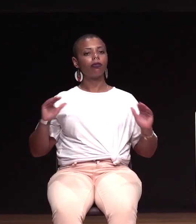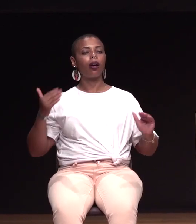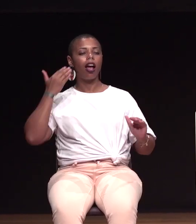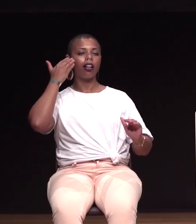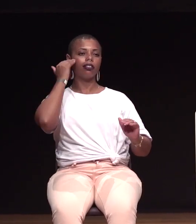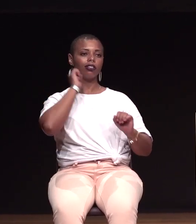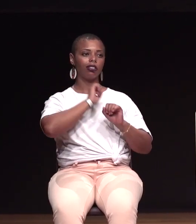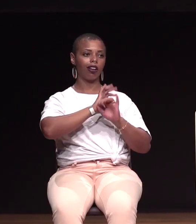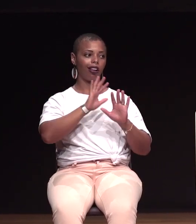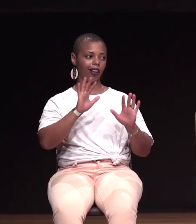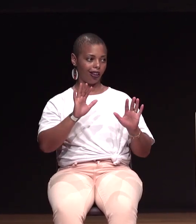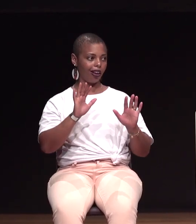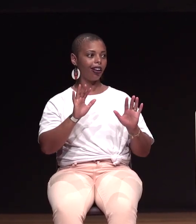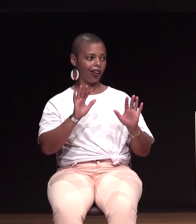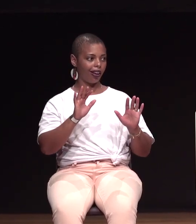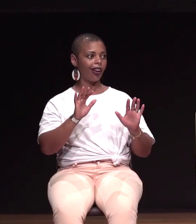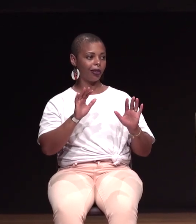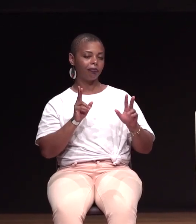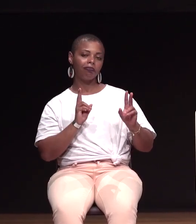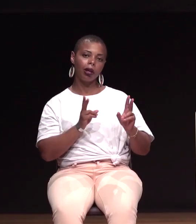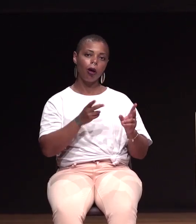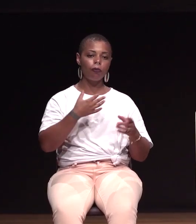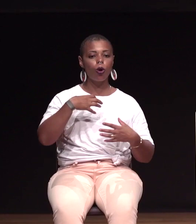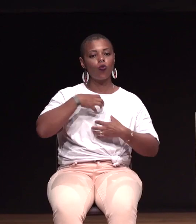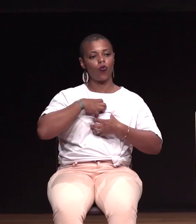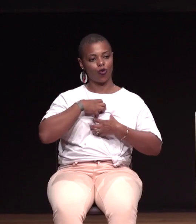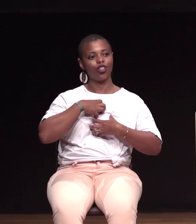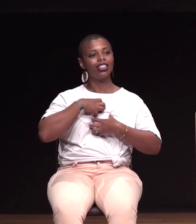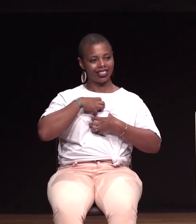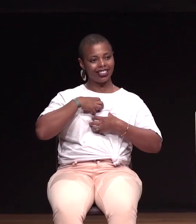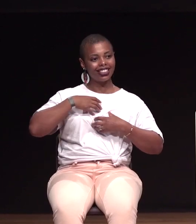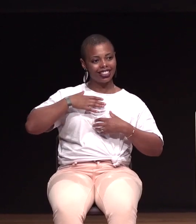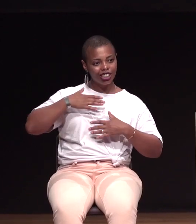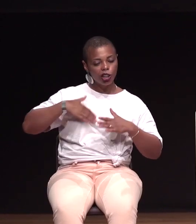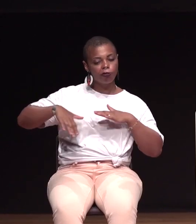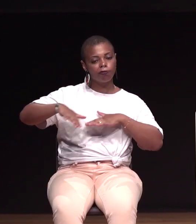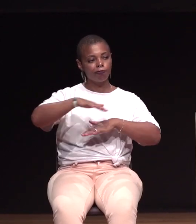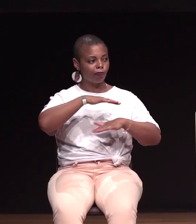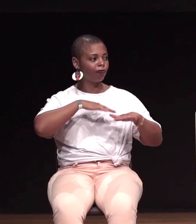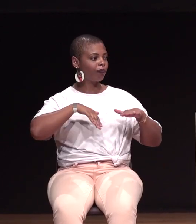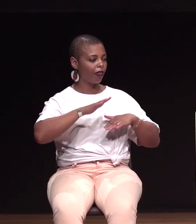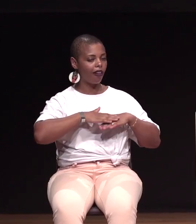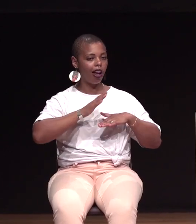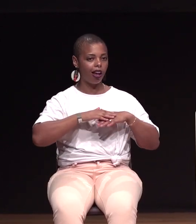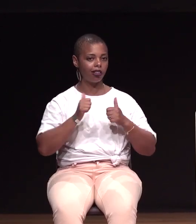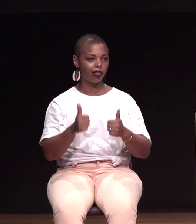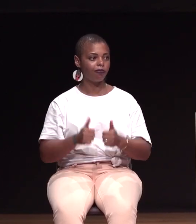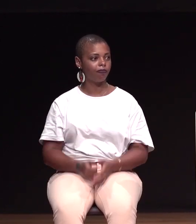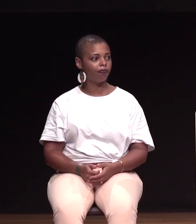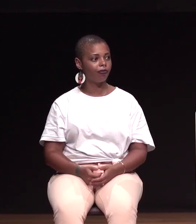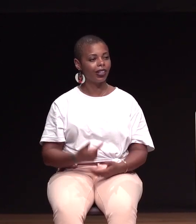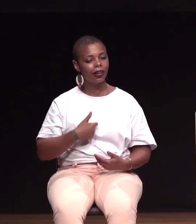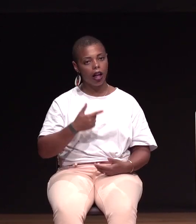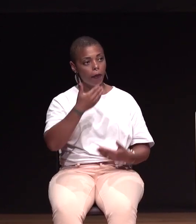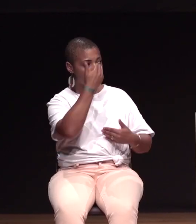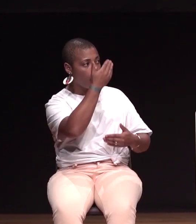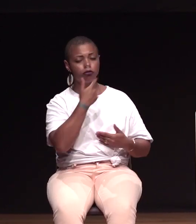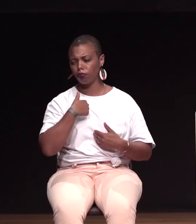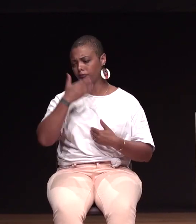dele, me movimentando dentro dele, circularmente. Eu que